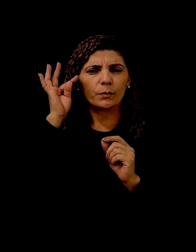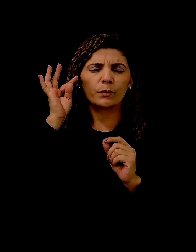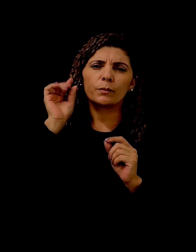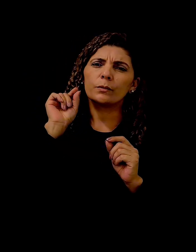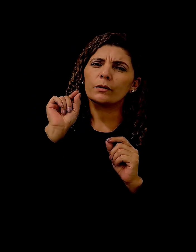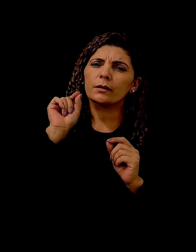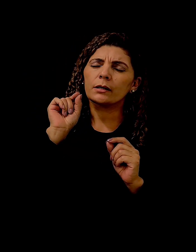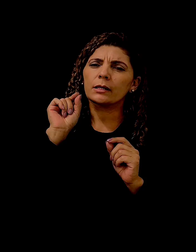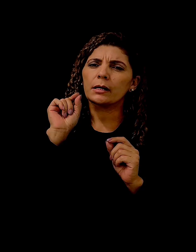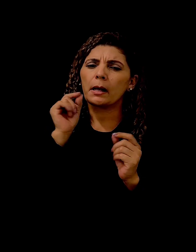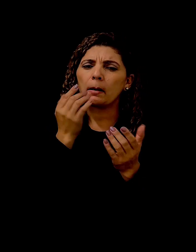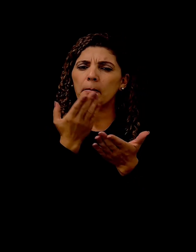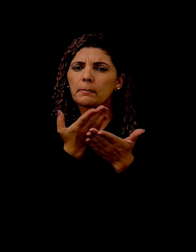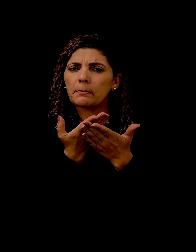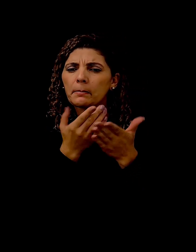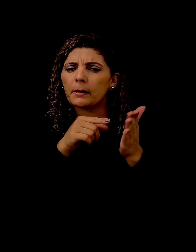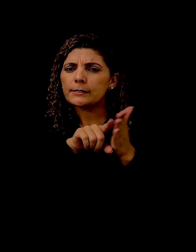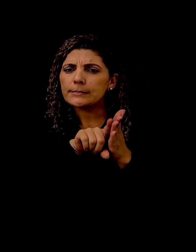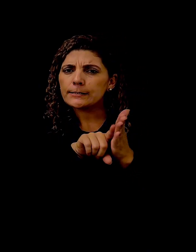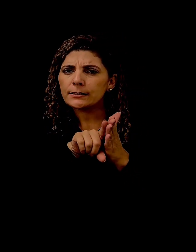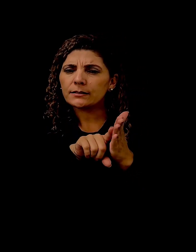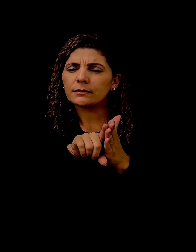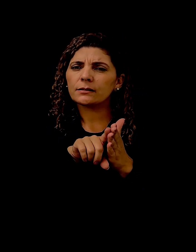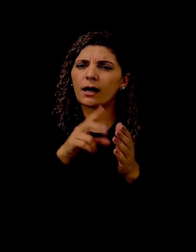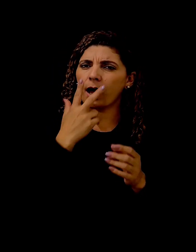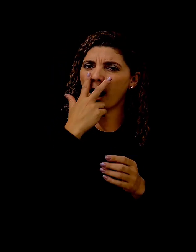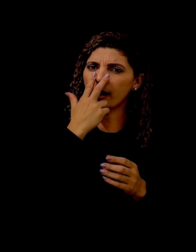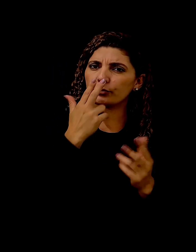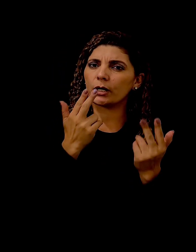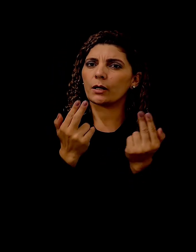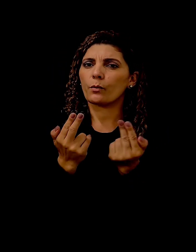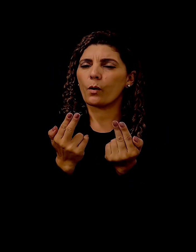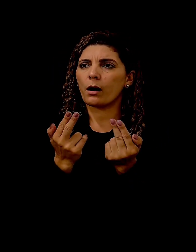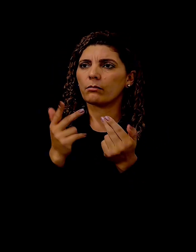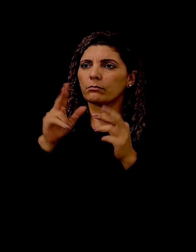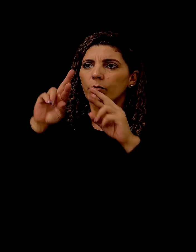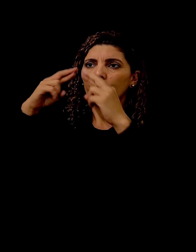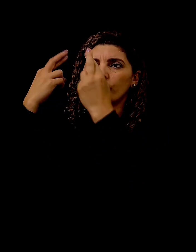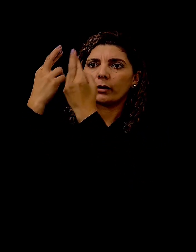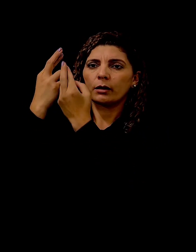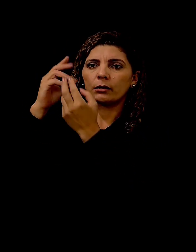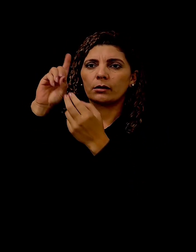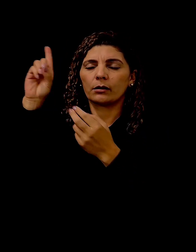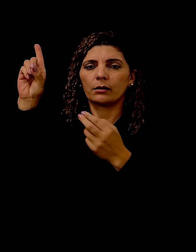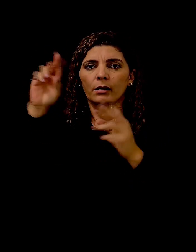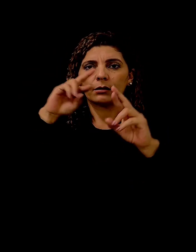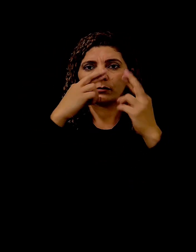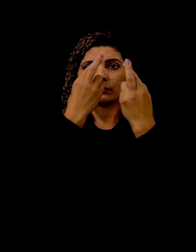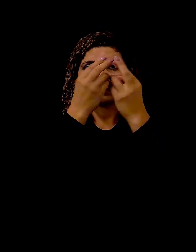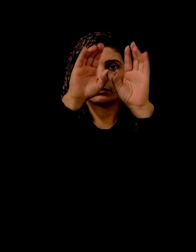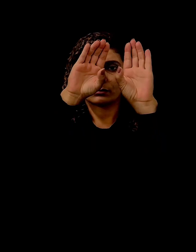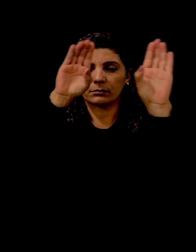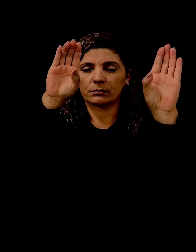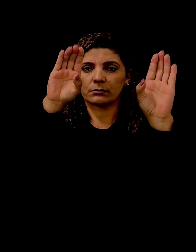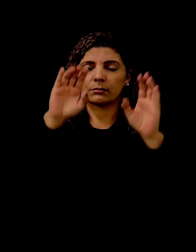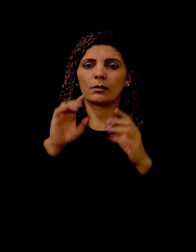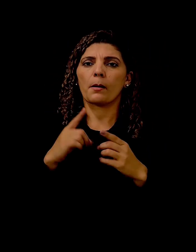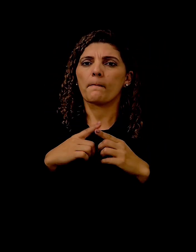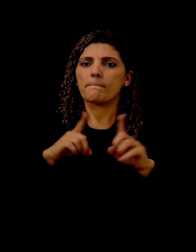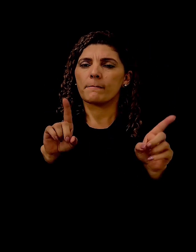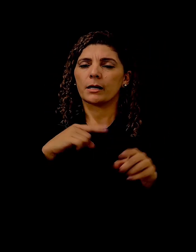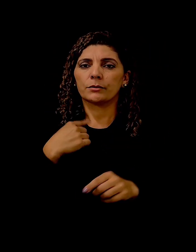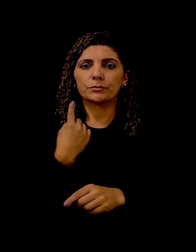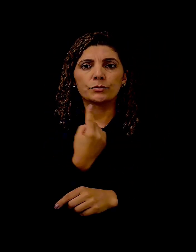de Deus, reino dos céus. Mas, na nossa visão, no